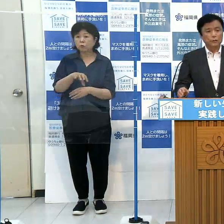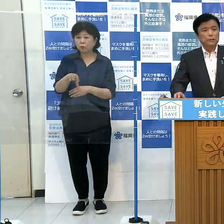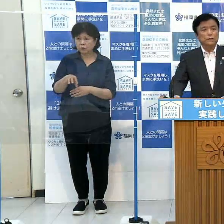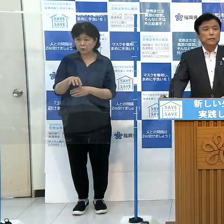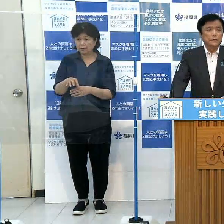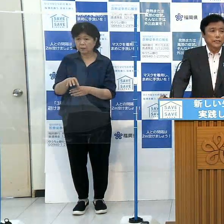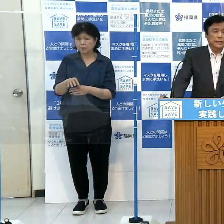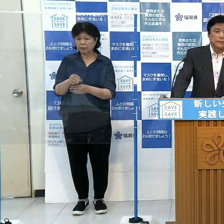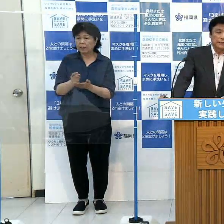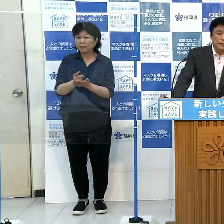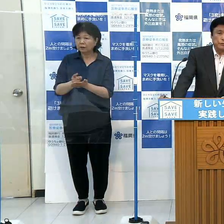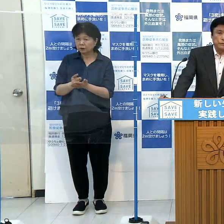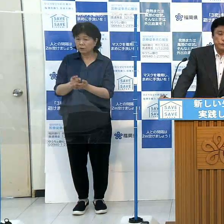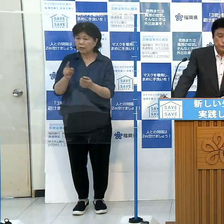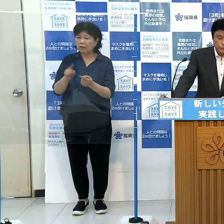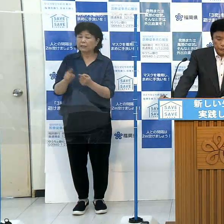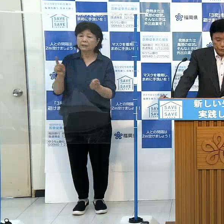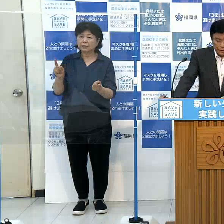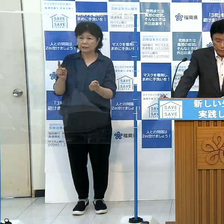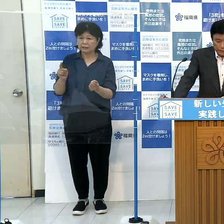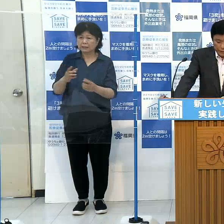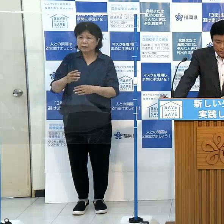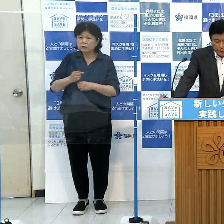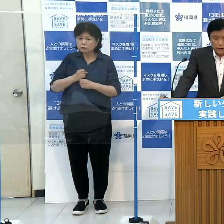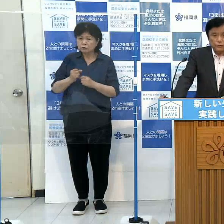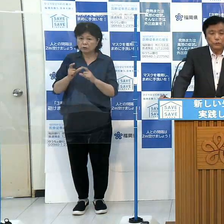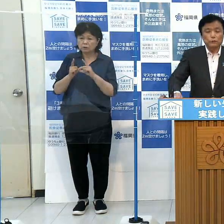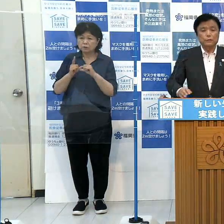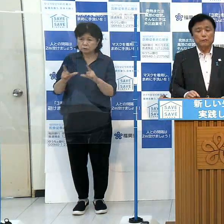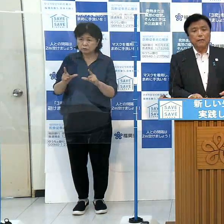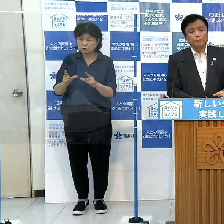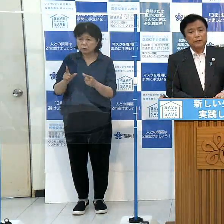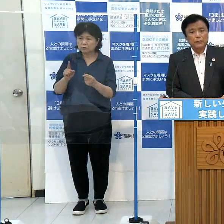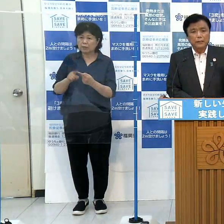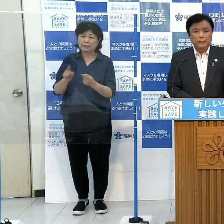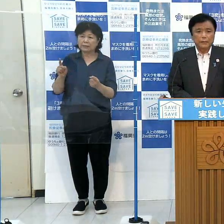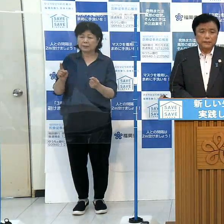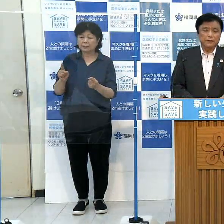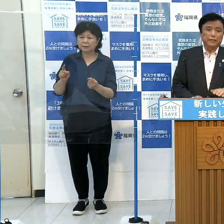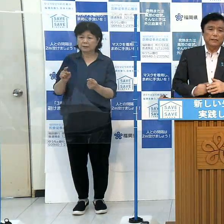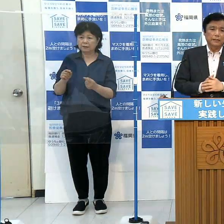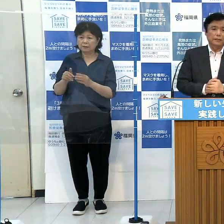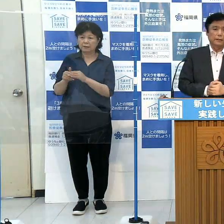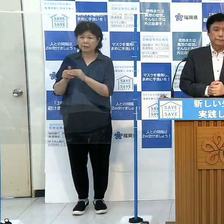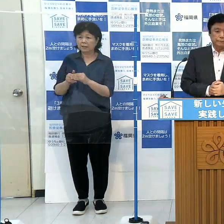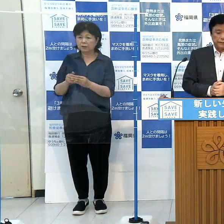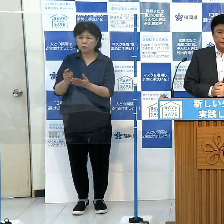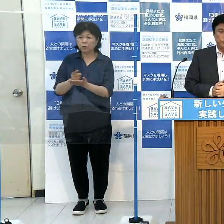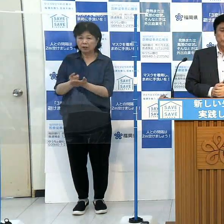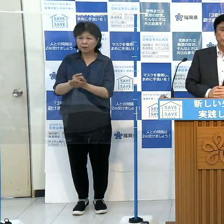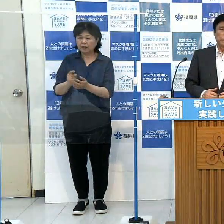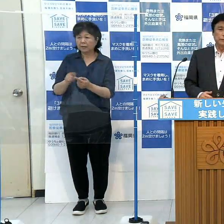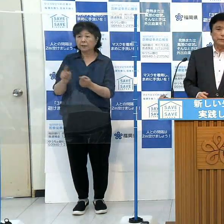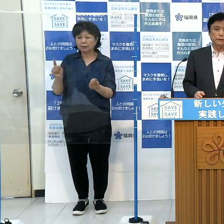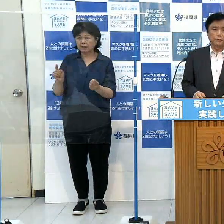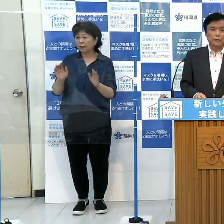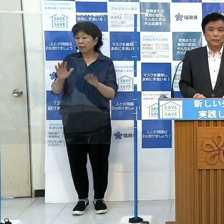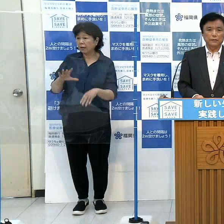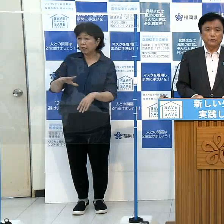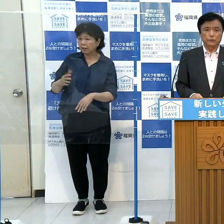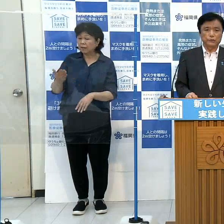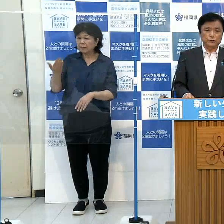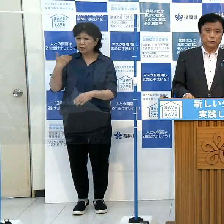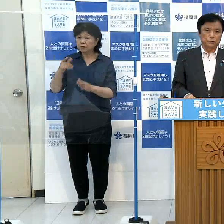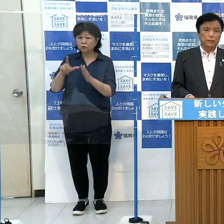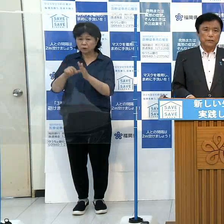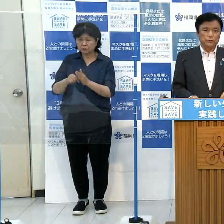の当たってないという状況でございまして、そういう意味では、かつて最初の時やりましたような